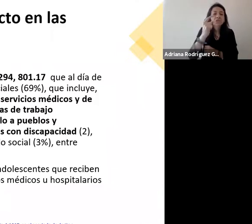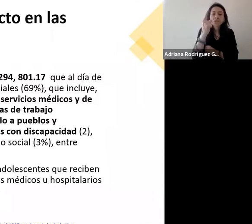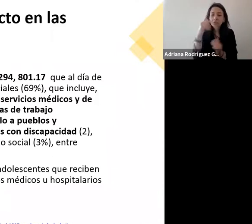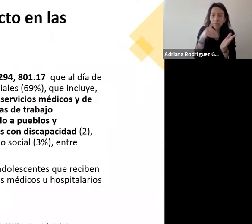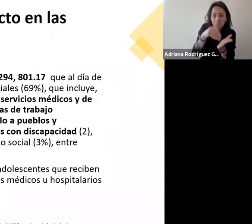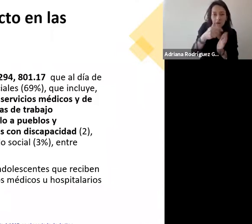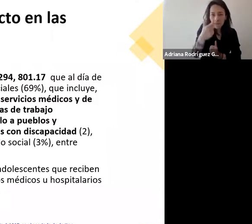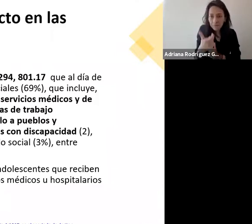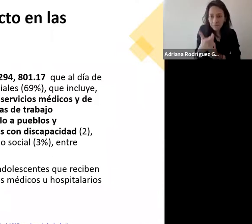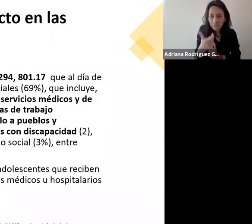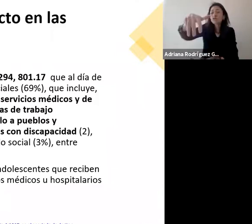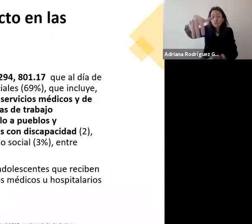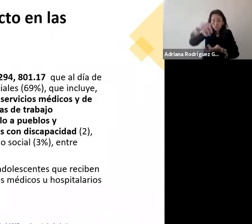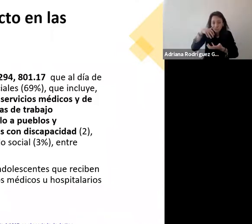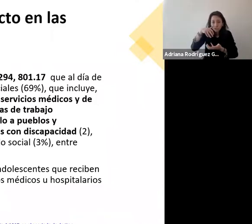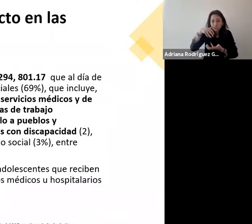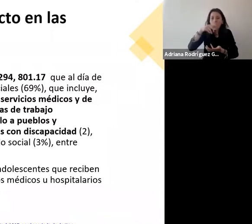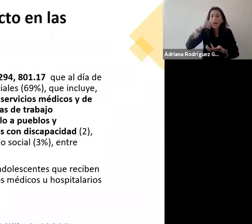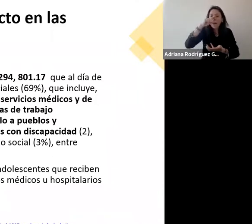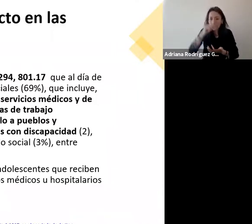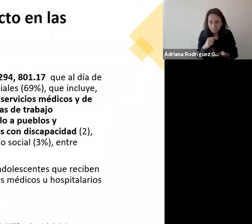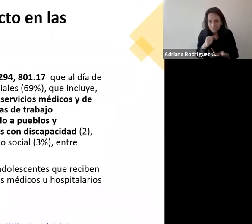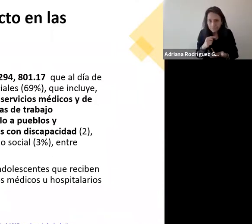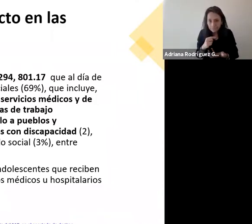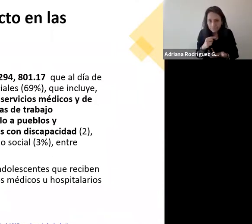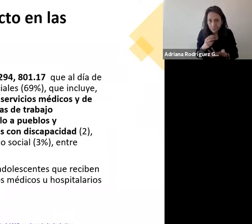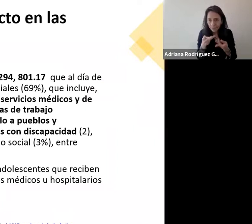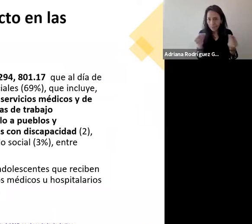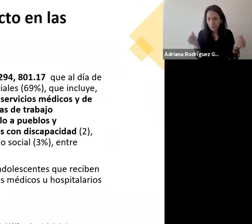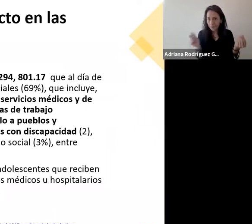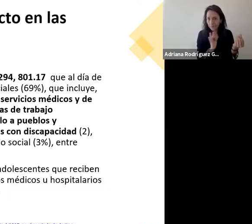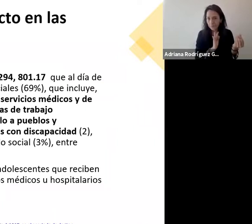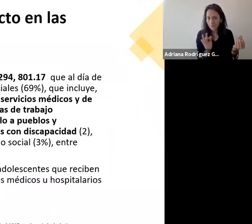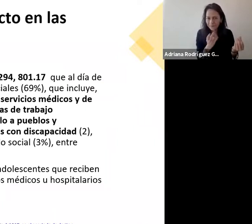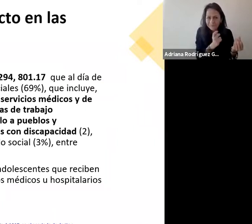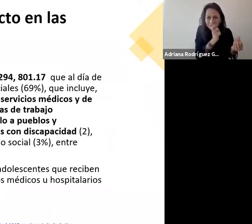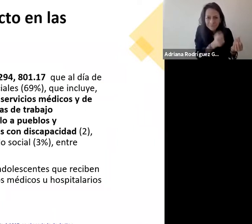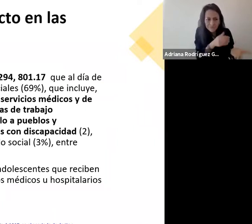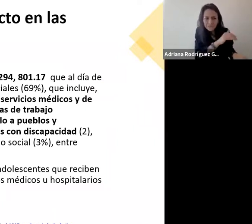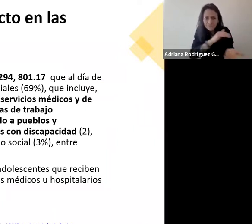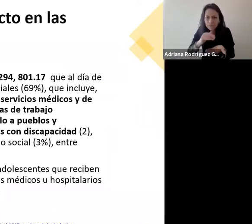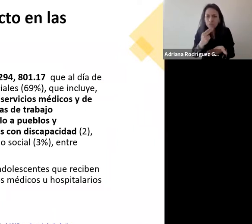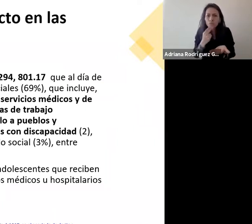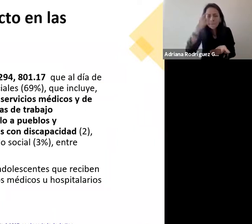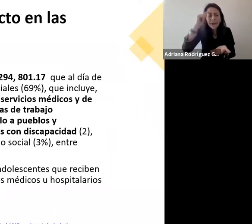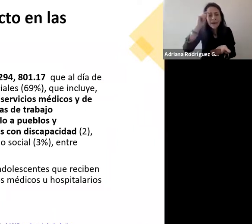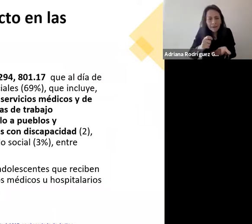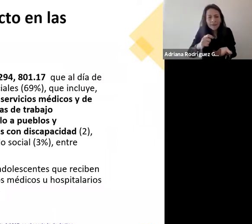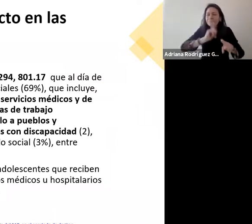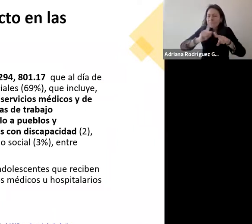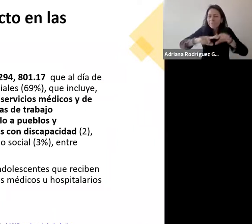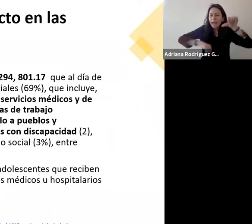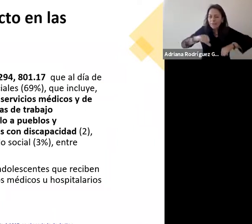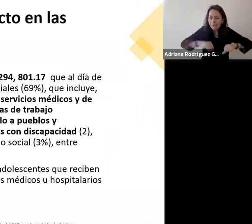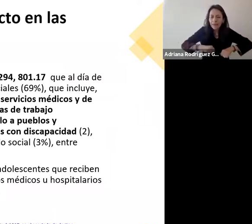pesos. Esto al día de hoy se destinan a realizaciones de actividades asistenciales. ¿Qué